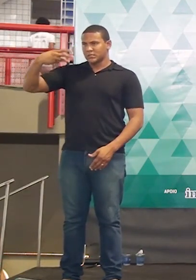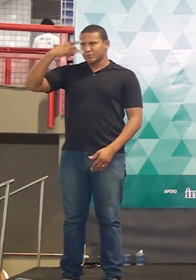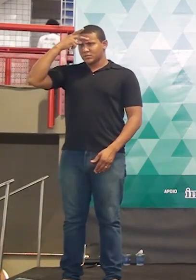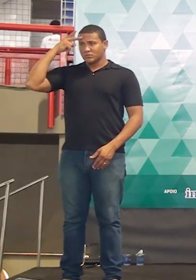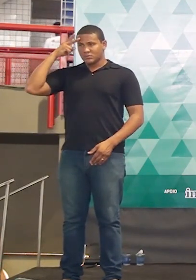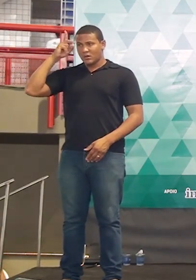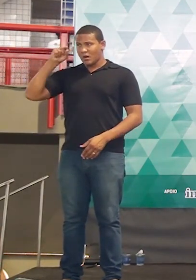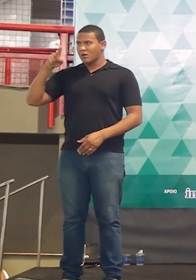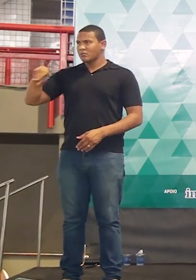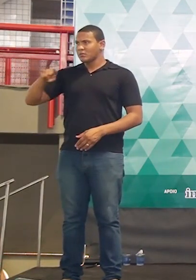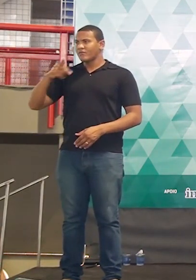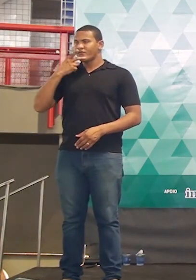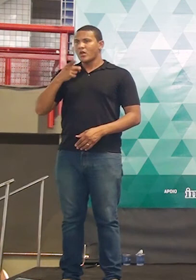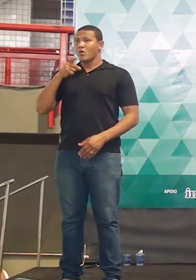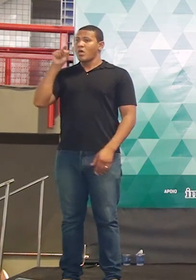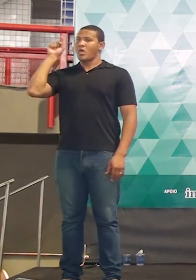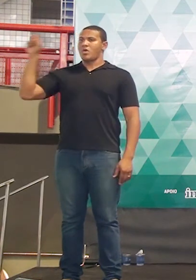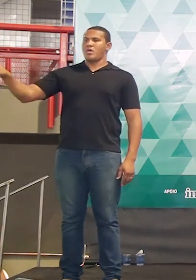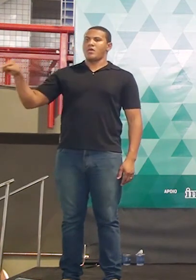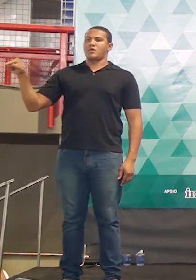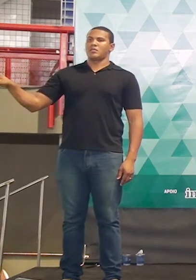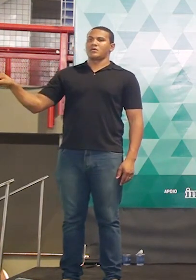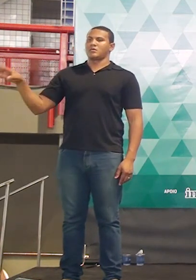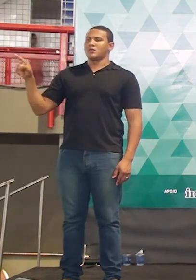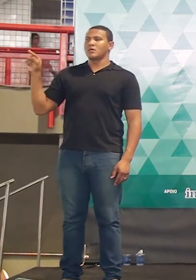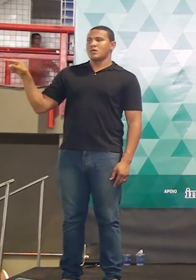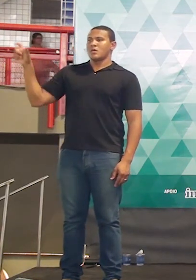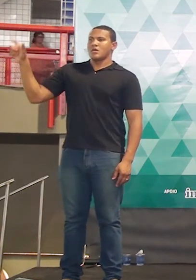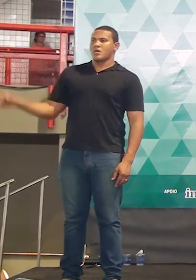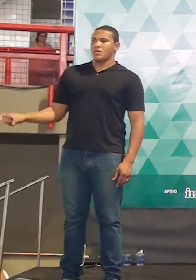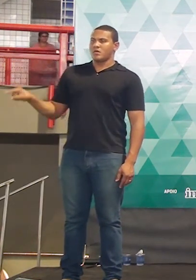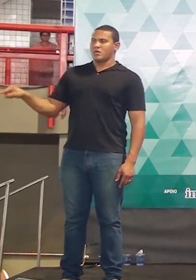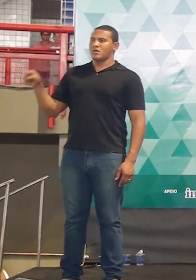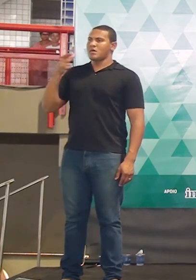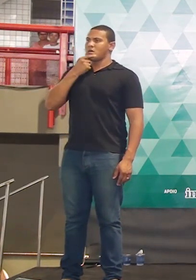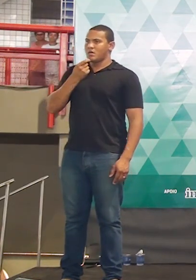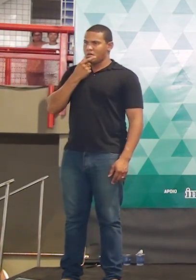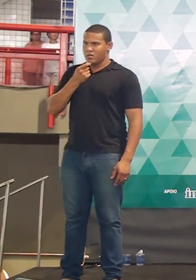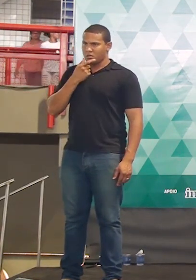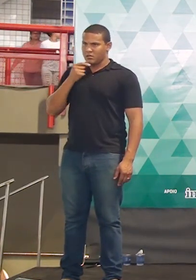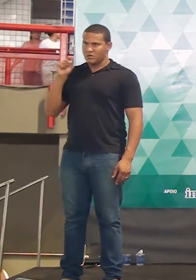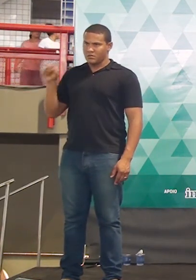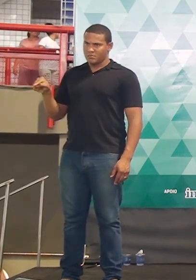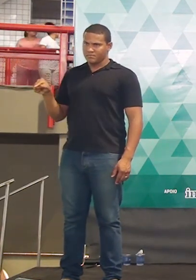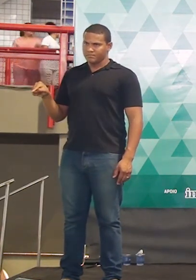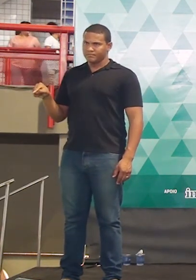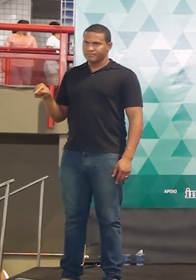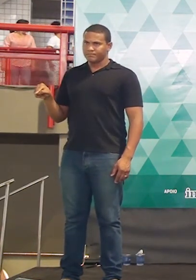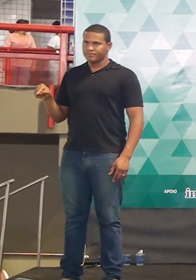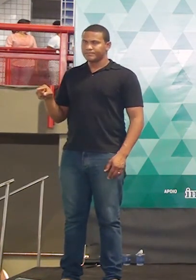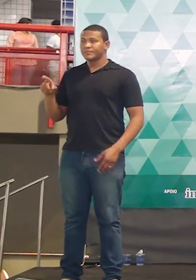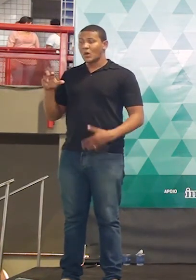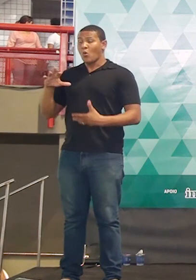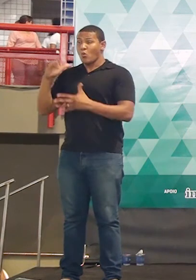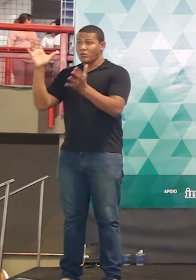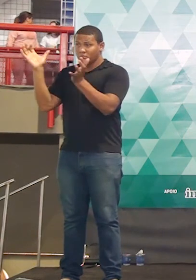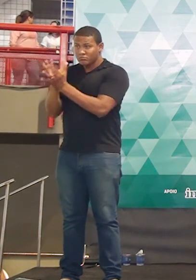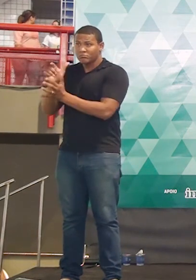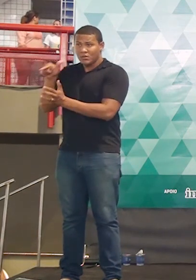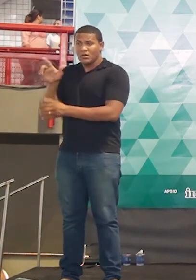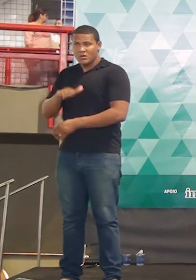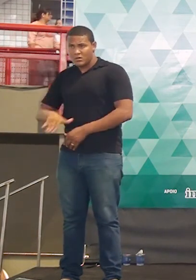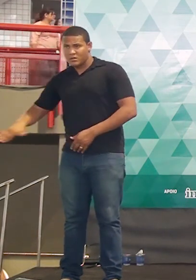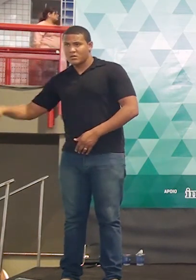terceira, você diz ele, o jovem brasileiro, e não nossos jovens. As crianças